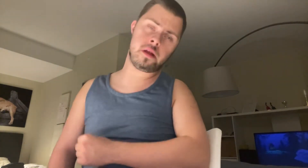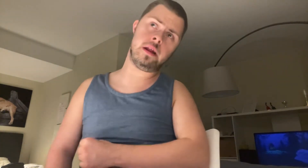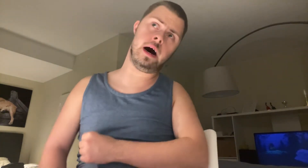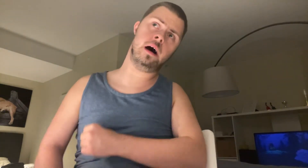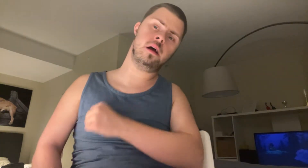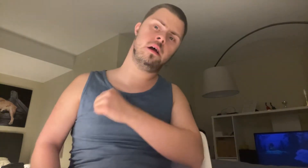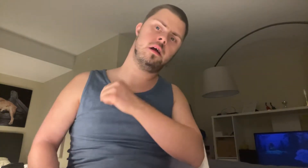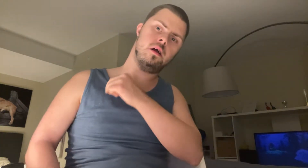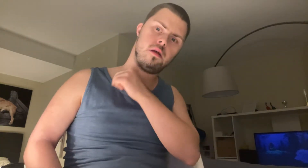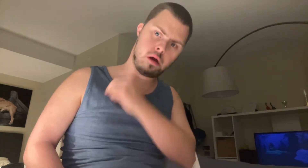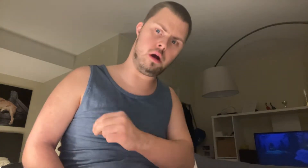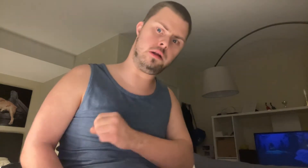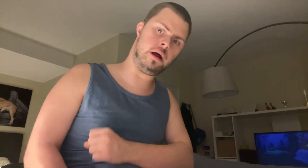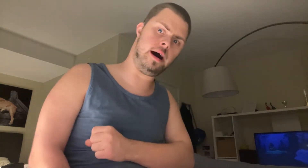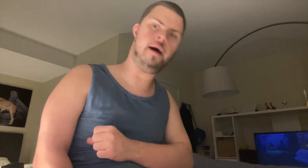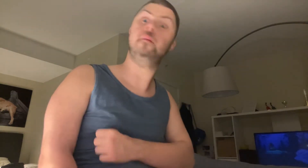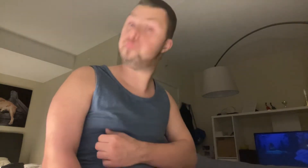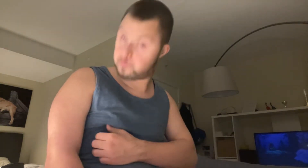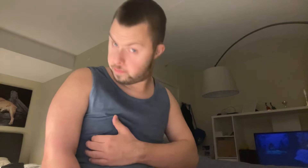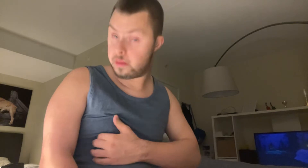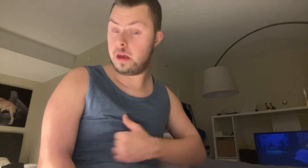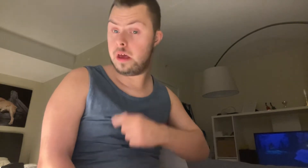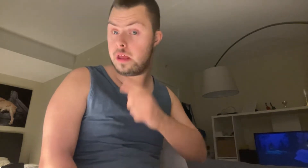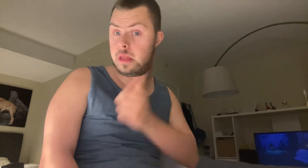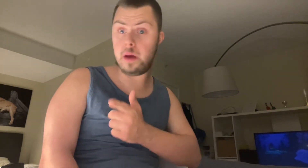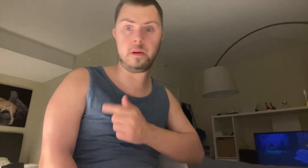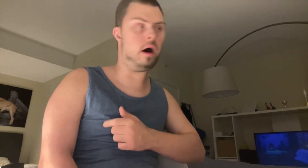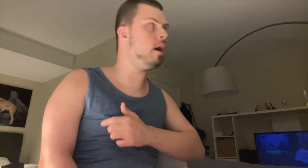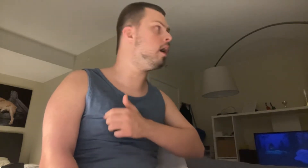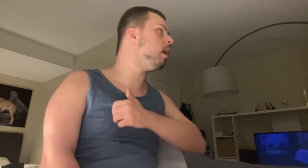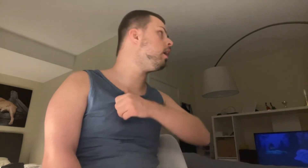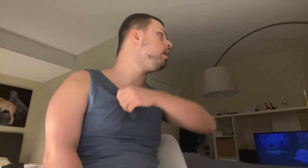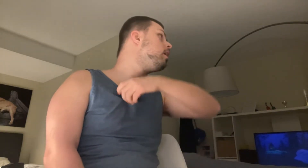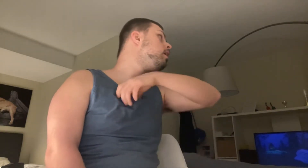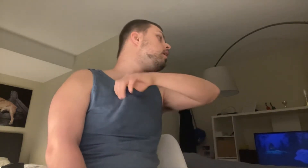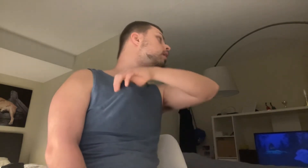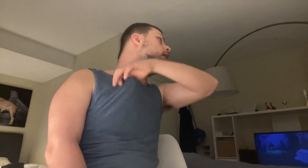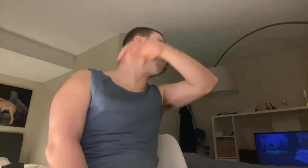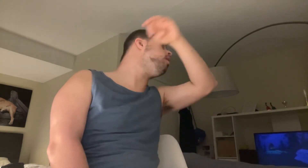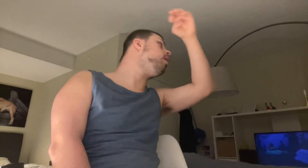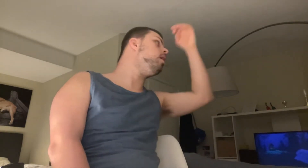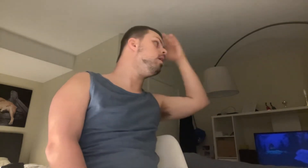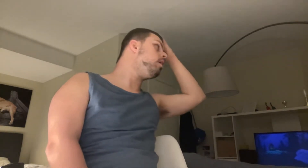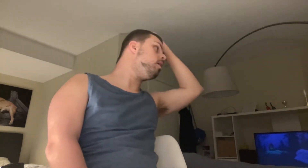YouTube-låtarna. Det ska jag köra. Det är bra. Ja.